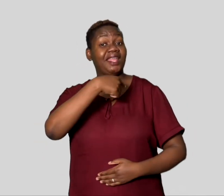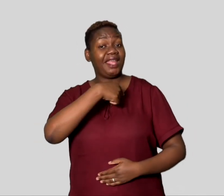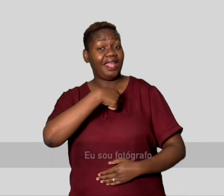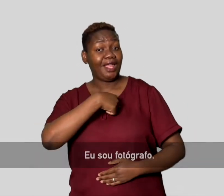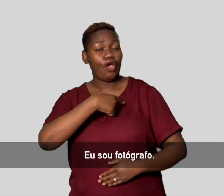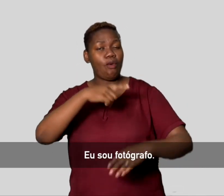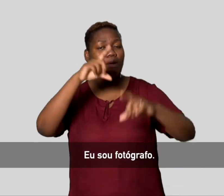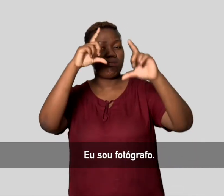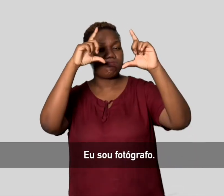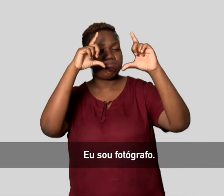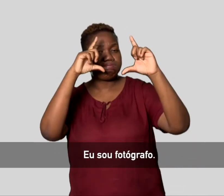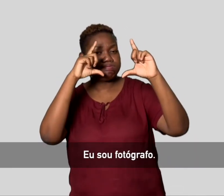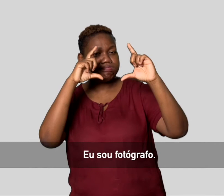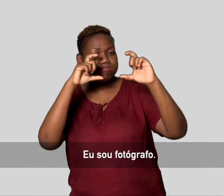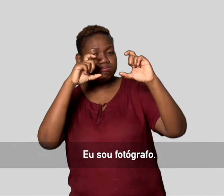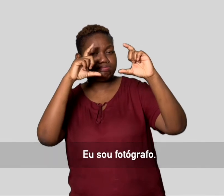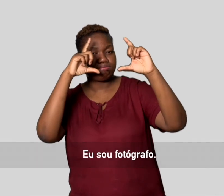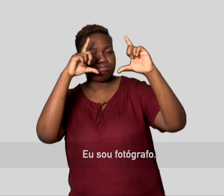Eu sou fotógrafo.